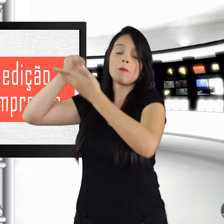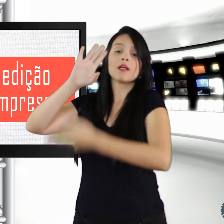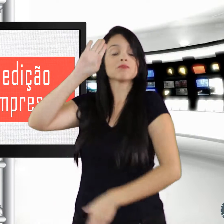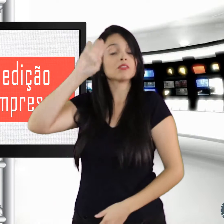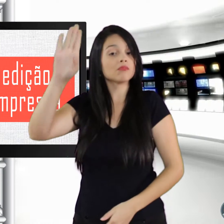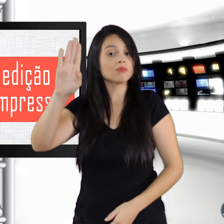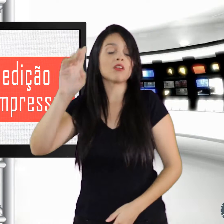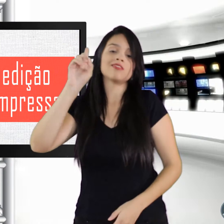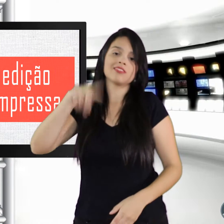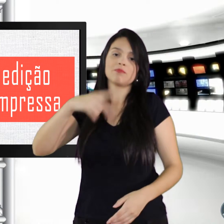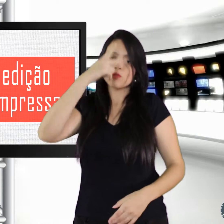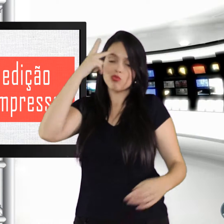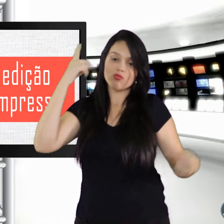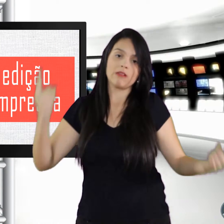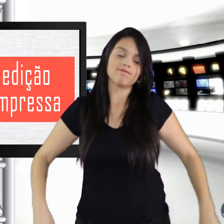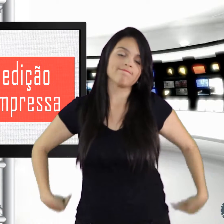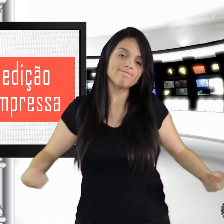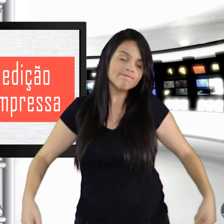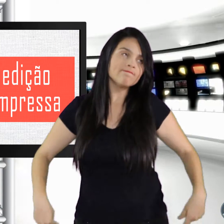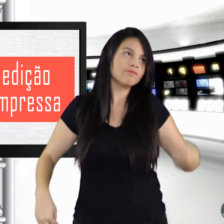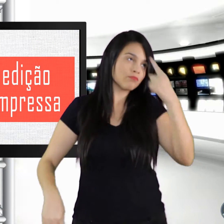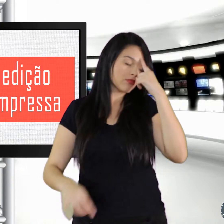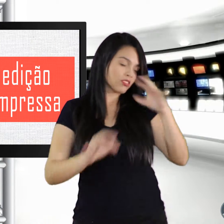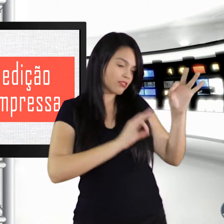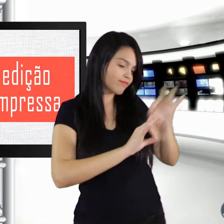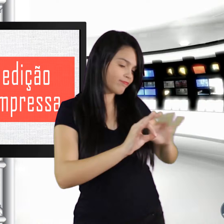As plataformas são feitas pensando neles, acrescenta Laus.